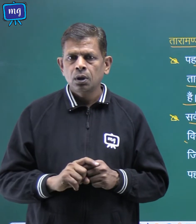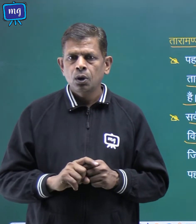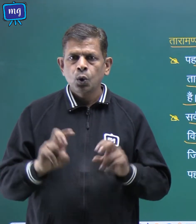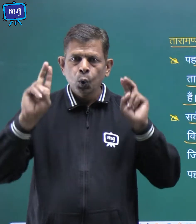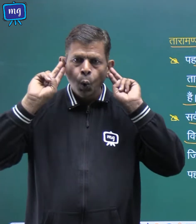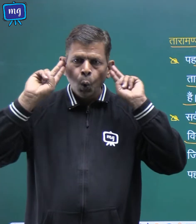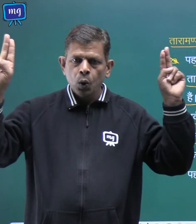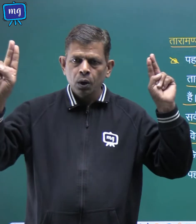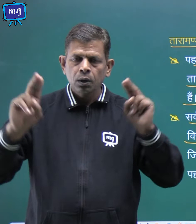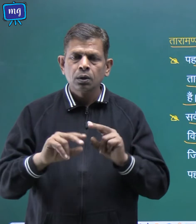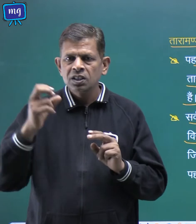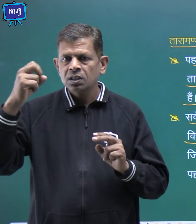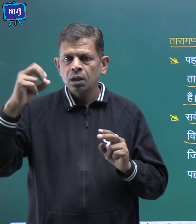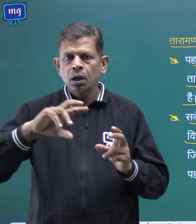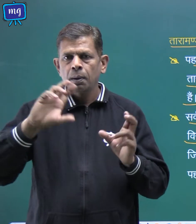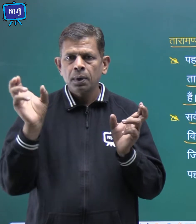विख्यात तारामंडल